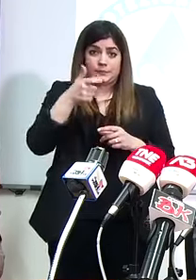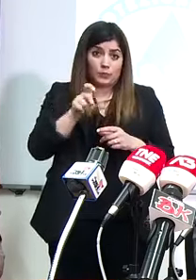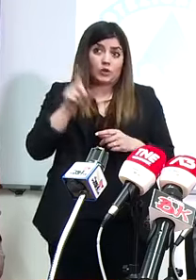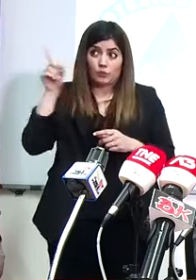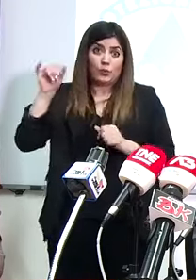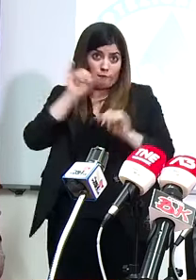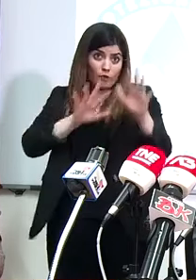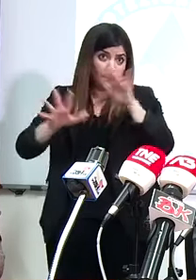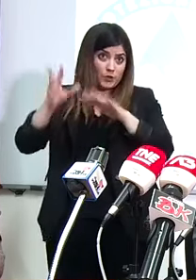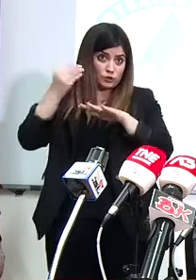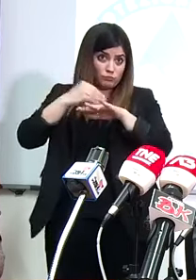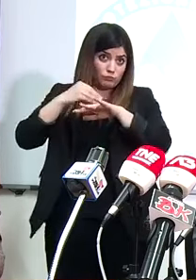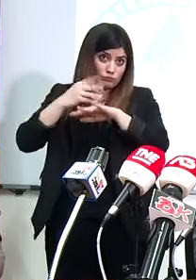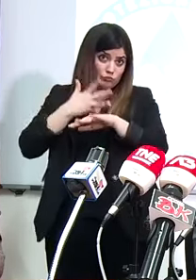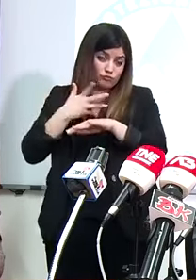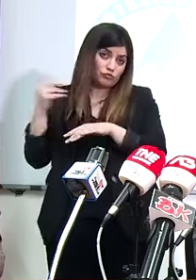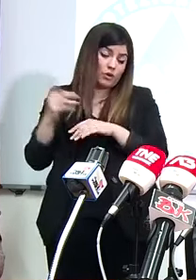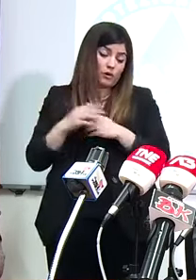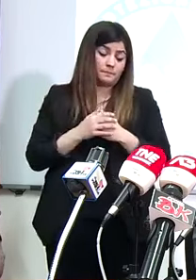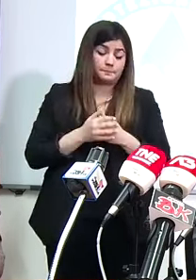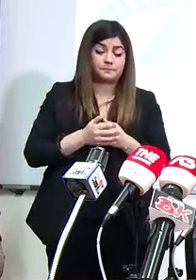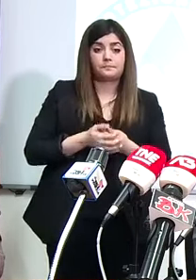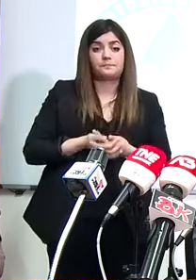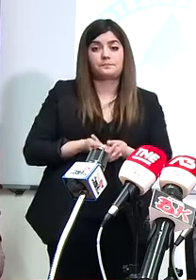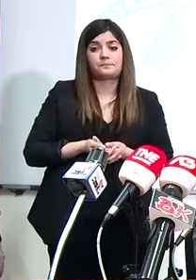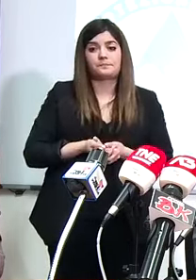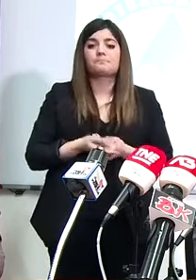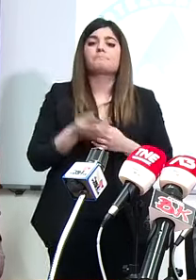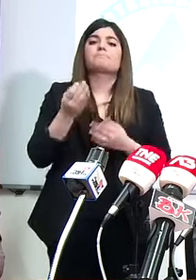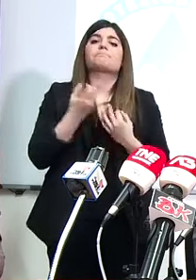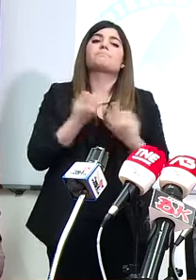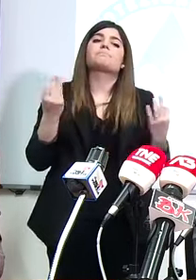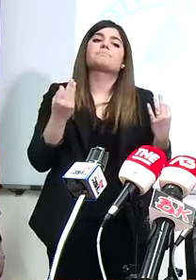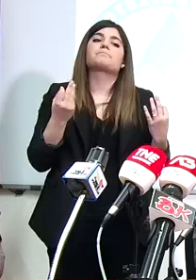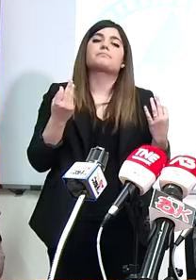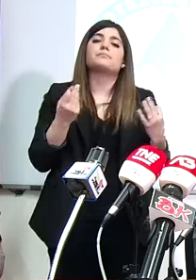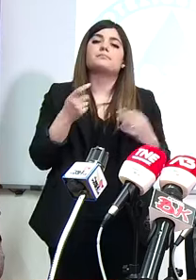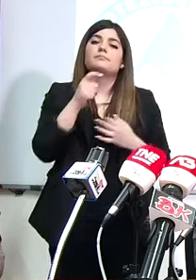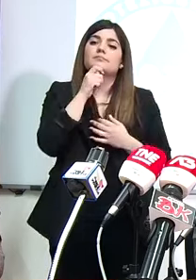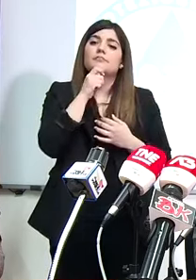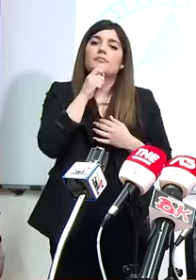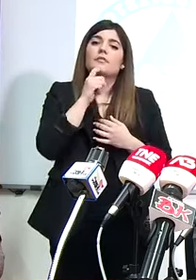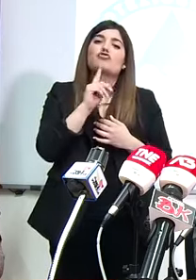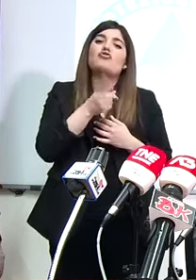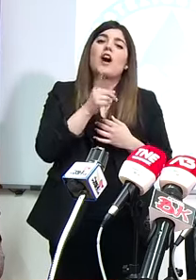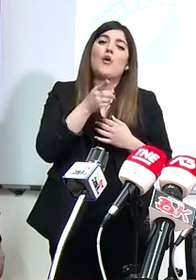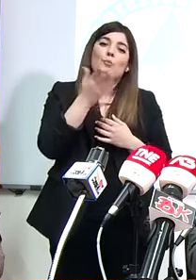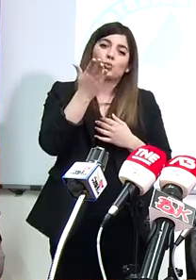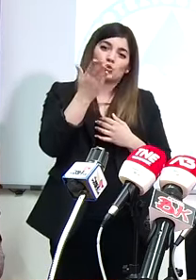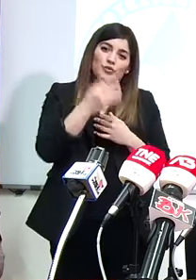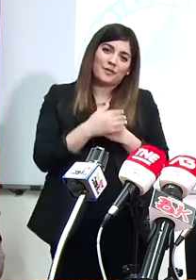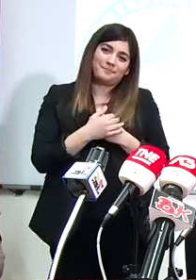di noi bene e giacomuzzo e mosca ti